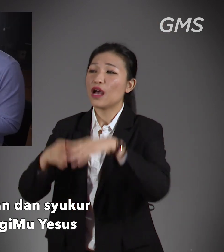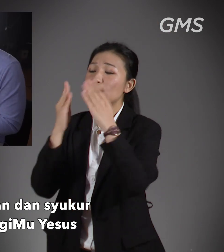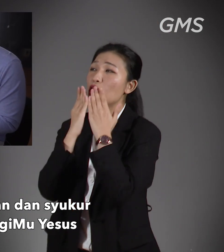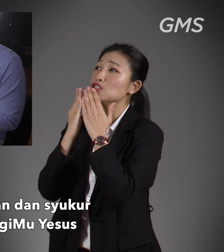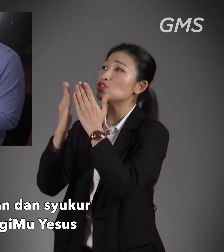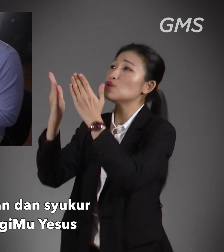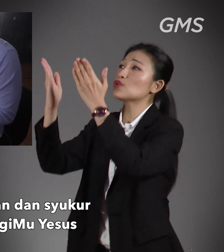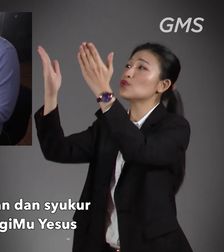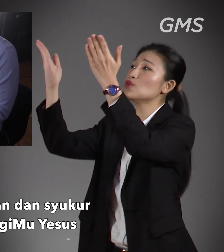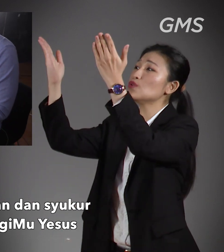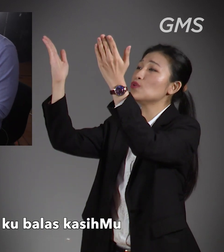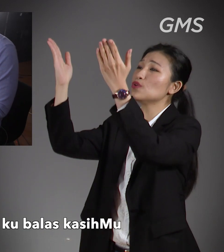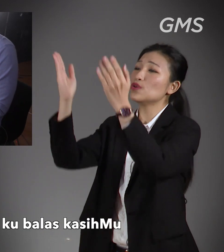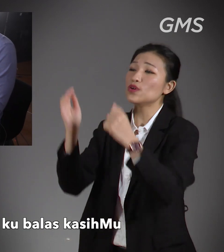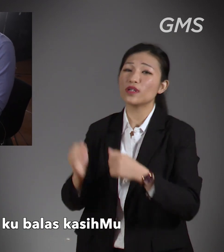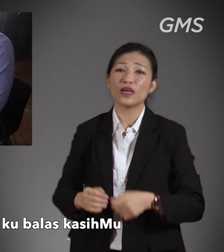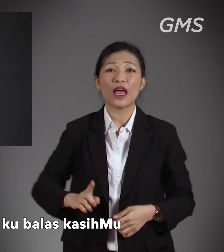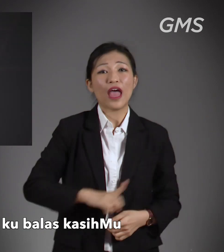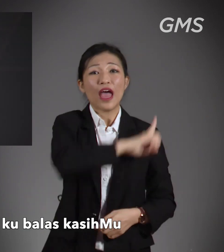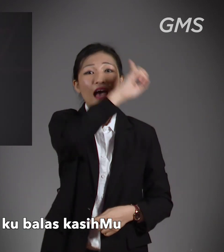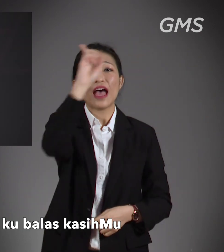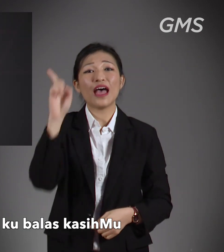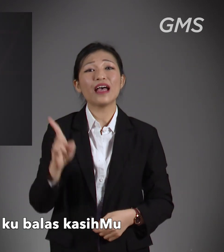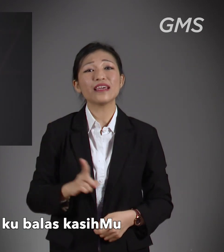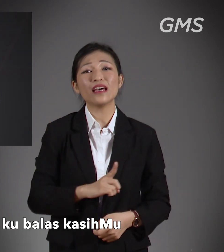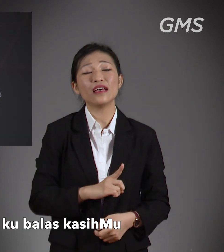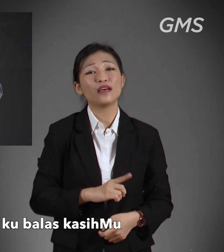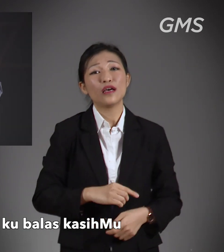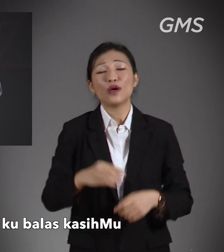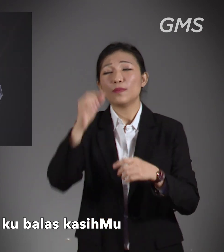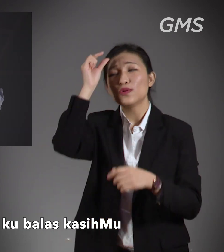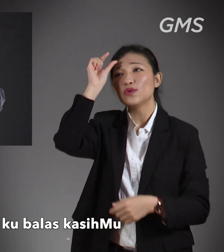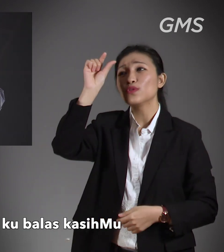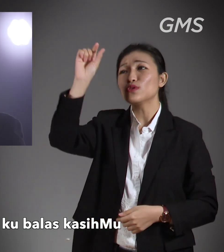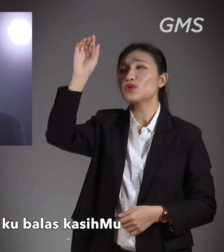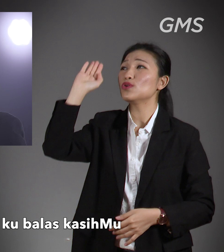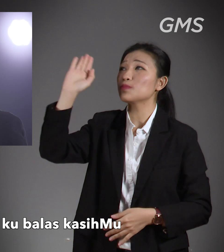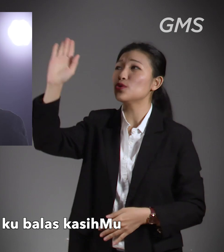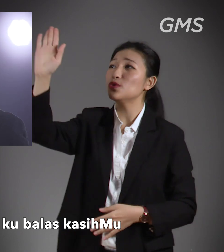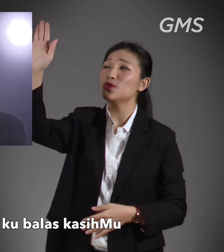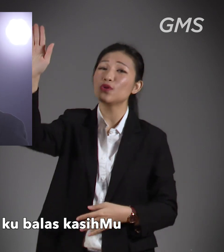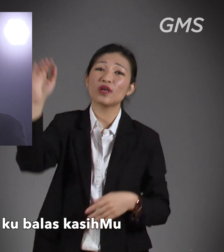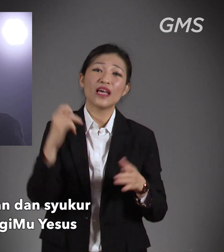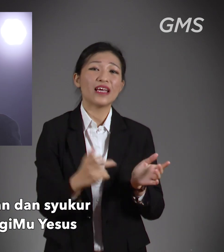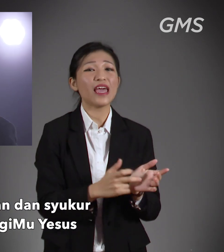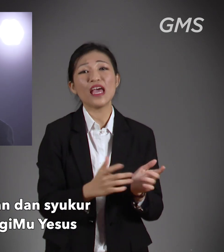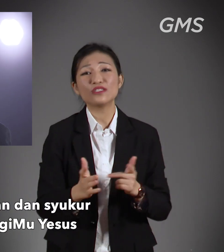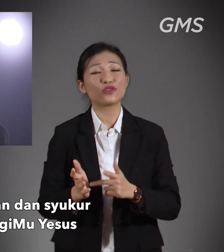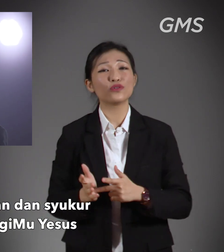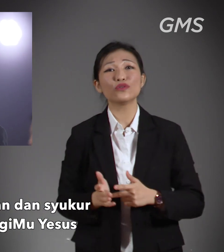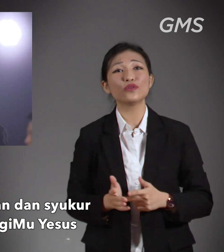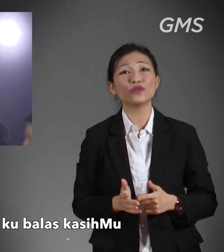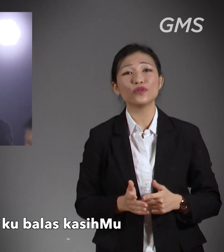pujian dan syukur hanya bagimu,